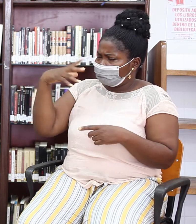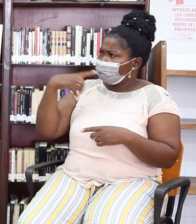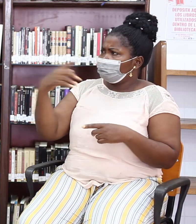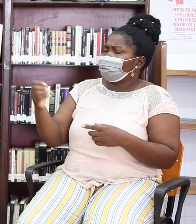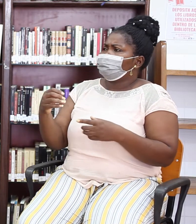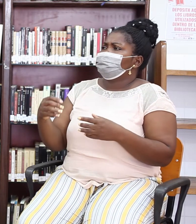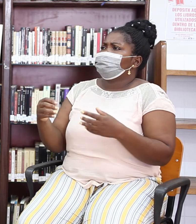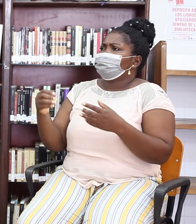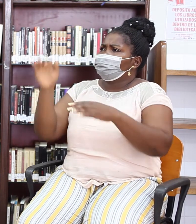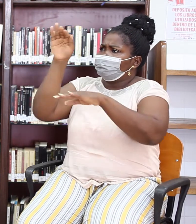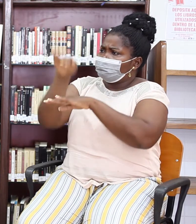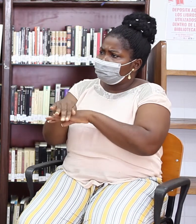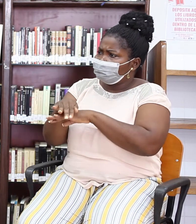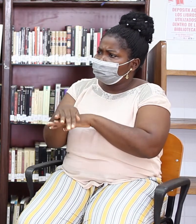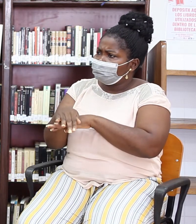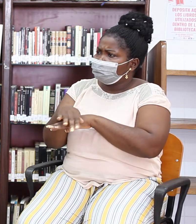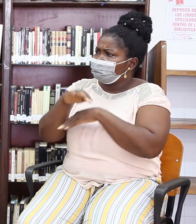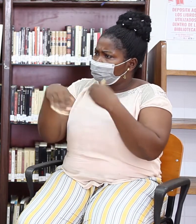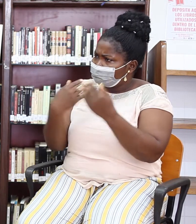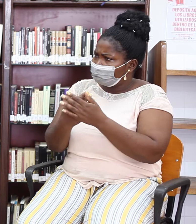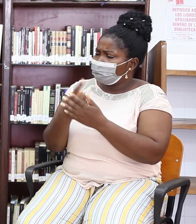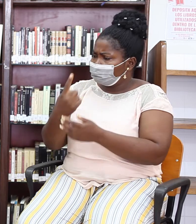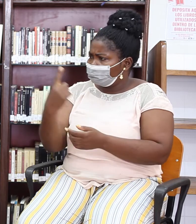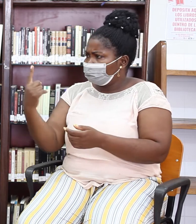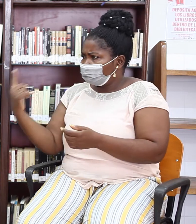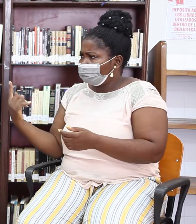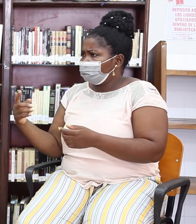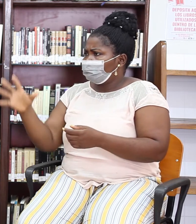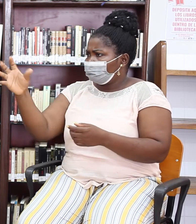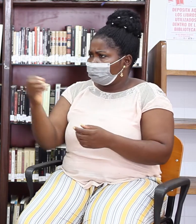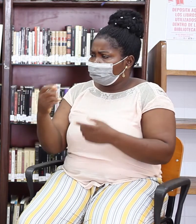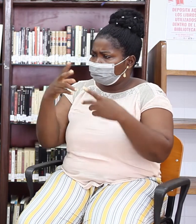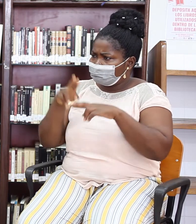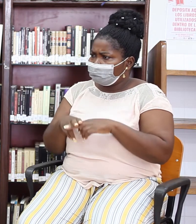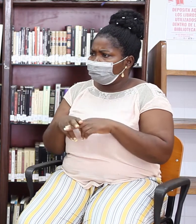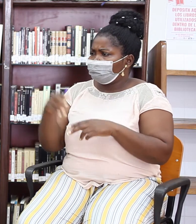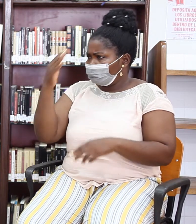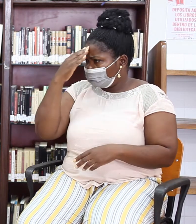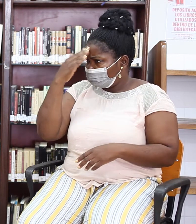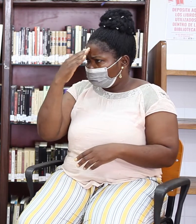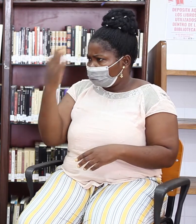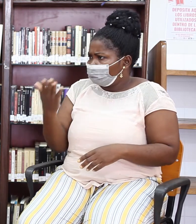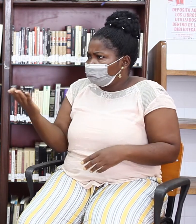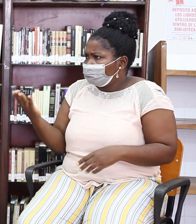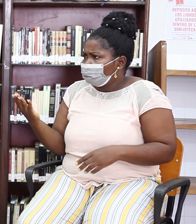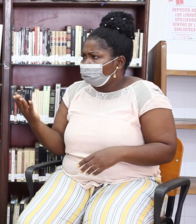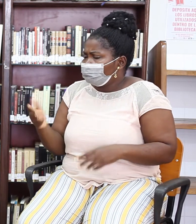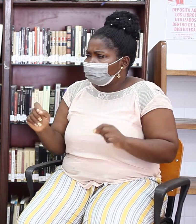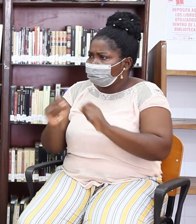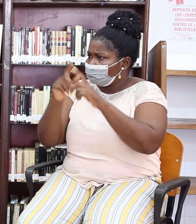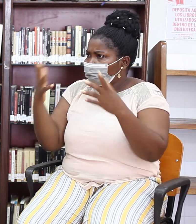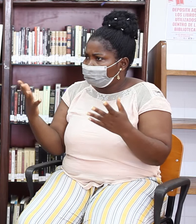noche, todas y cada una de las personas que habían estado en la plaza sabían que al